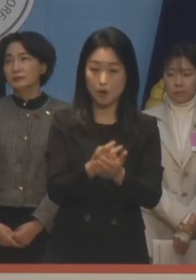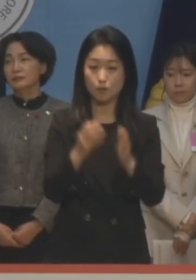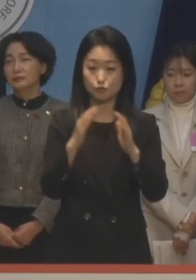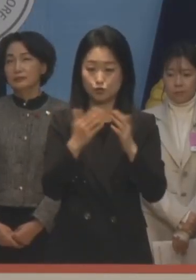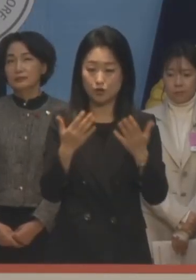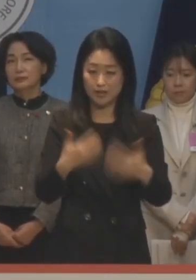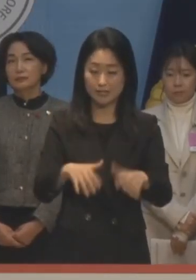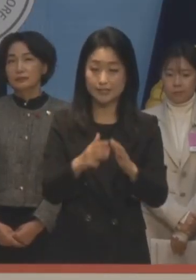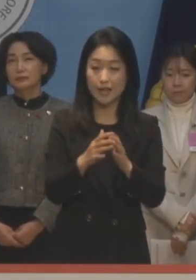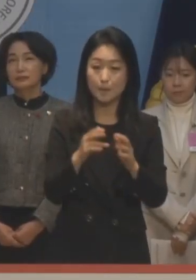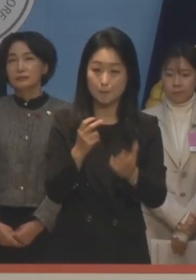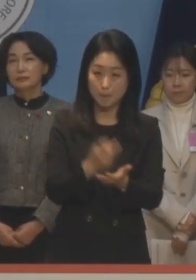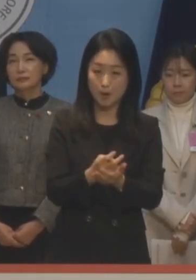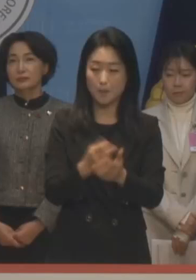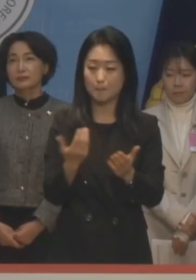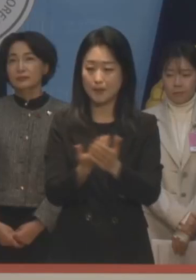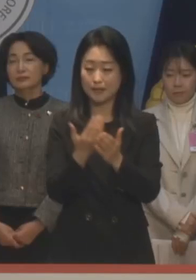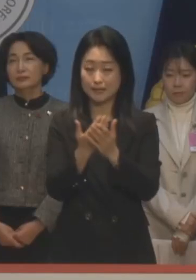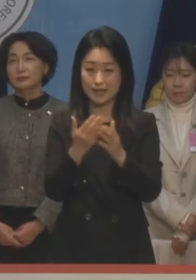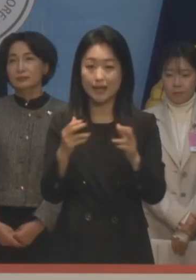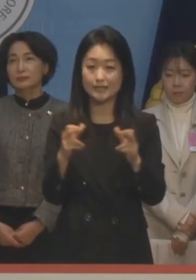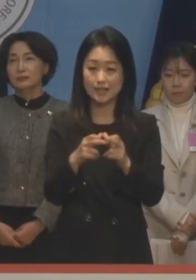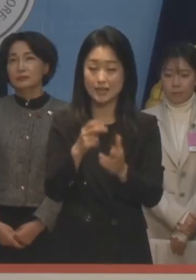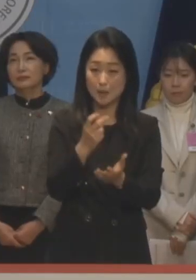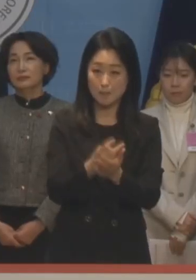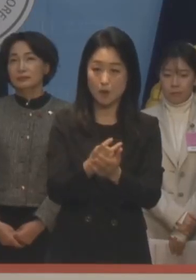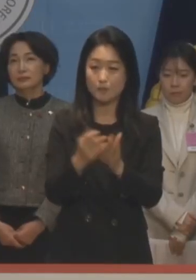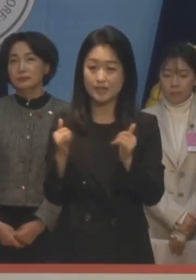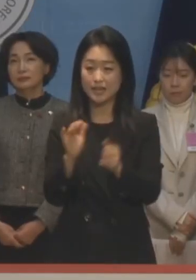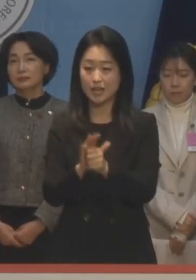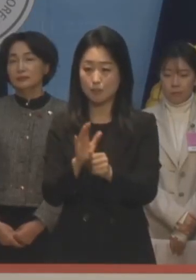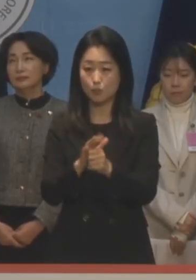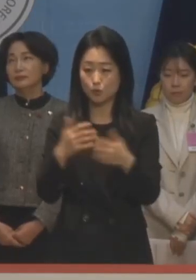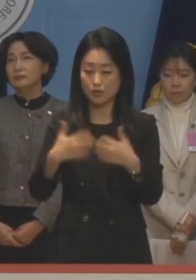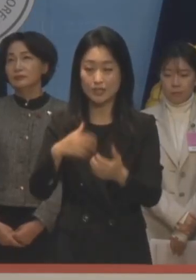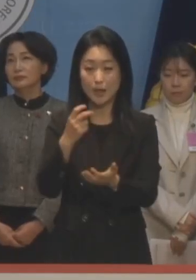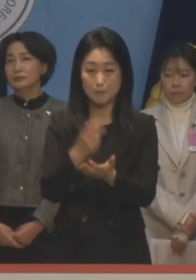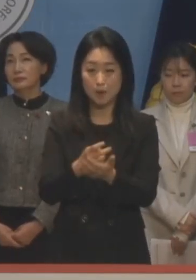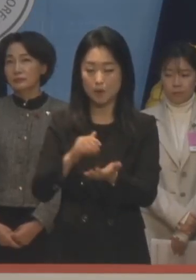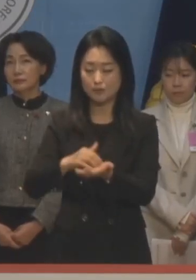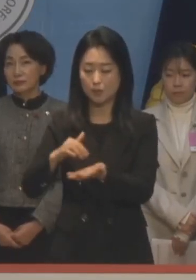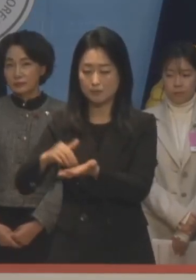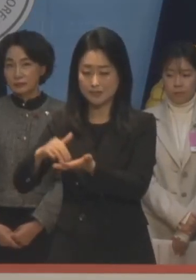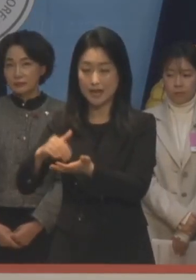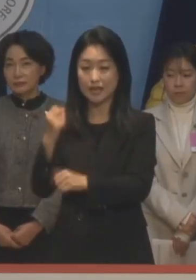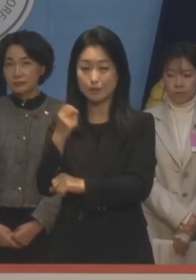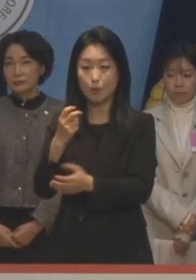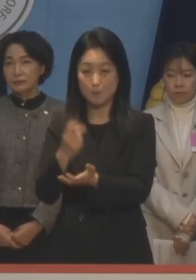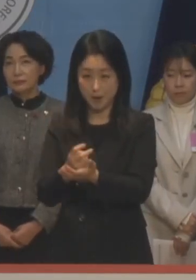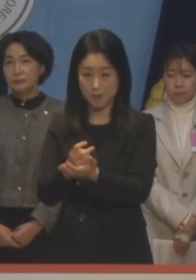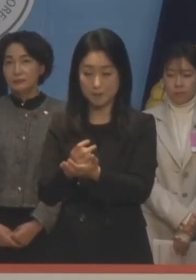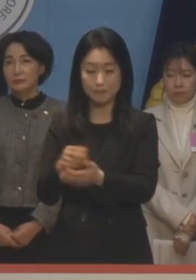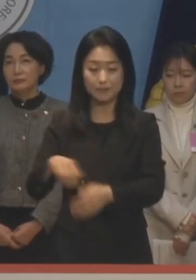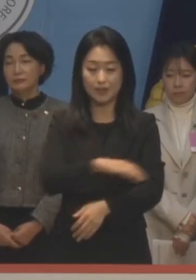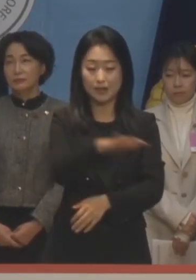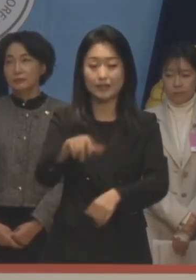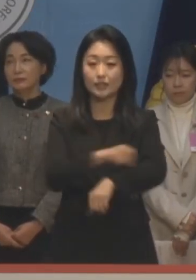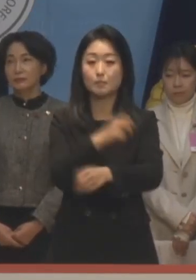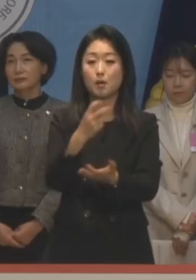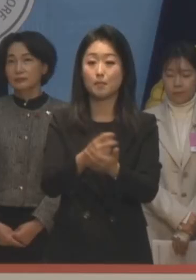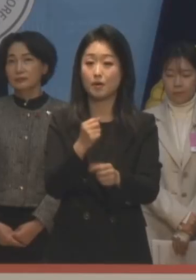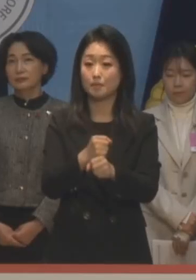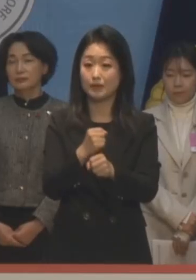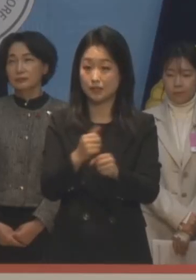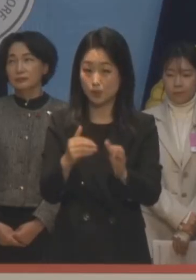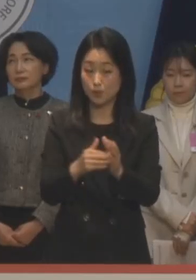주거약자법, 발달장애인법, 장애인보조기기법, 점자기본법 등의 장애인 특별법이 제정되었고 장애인 권리